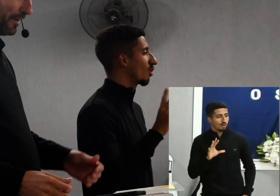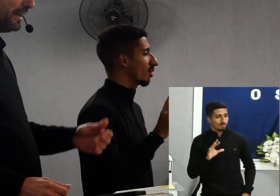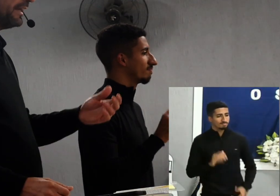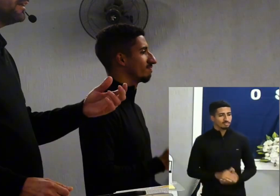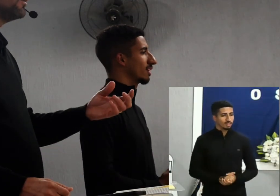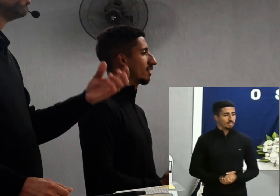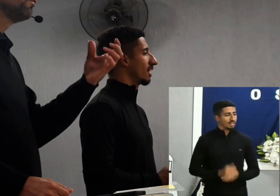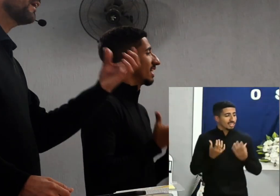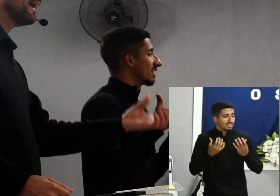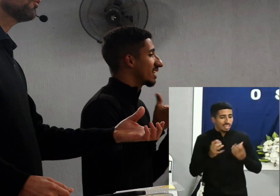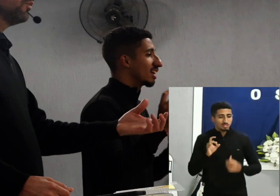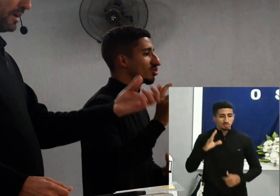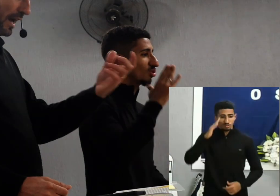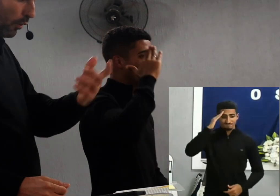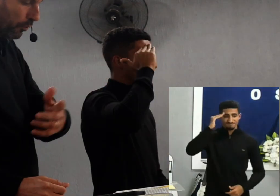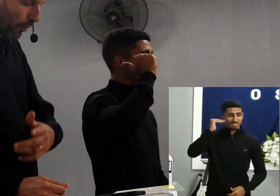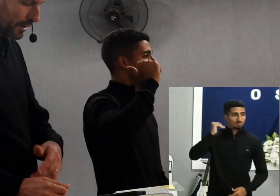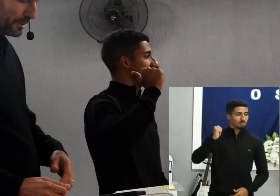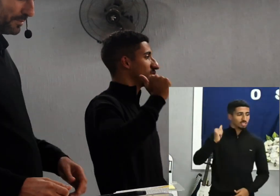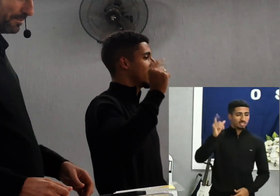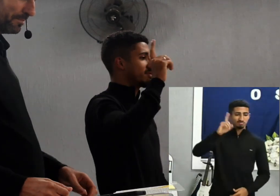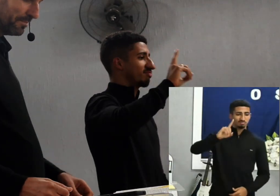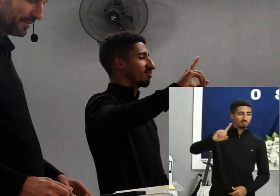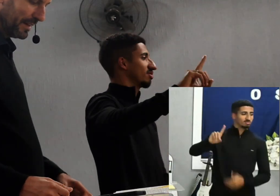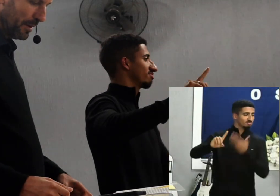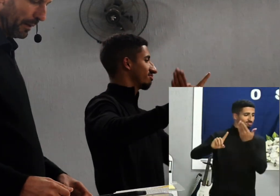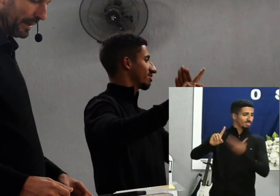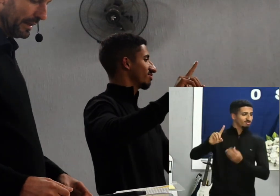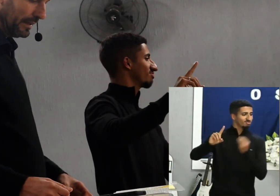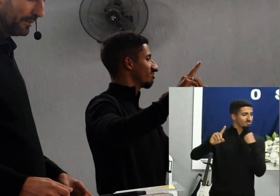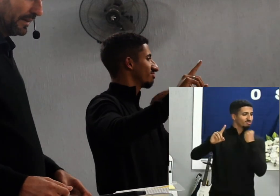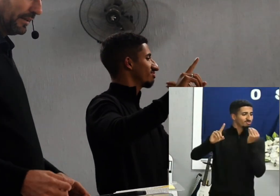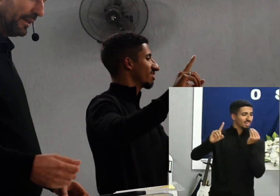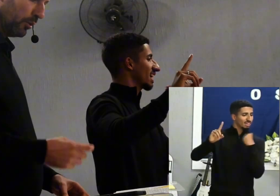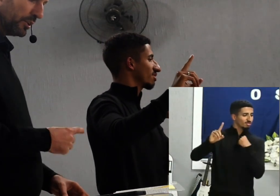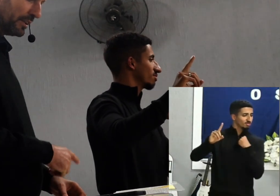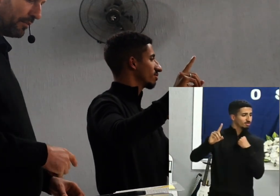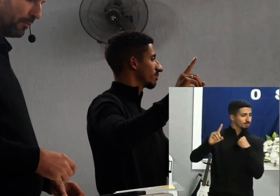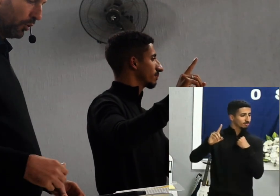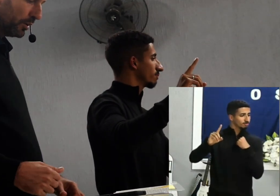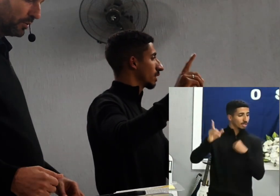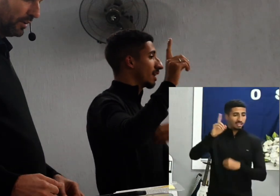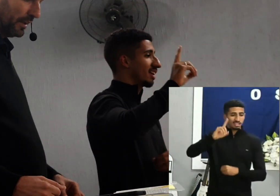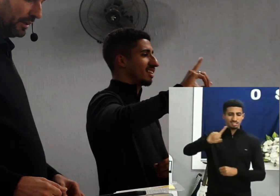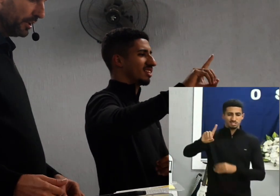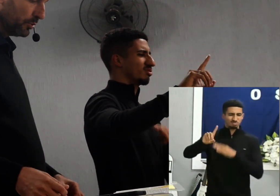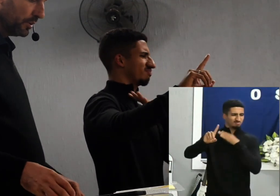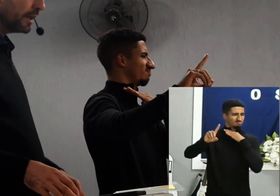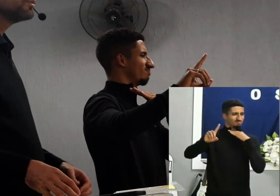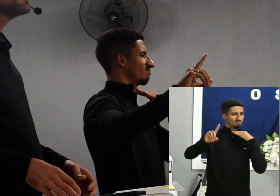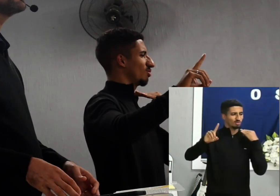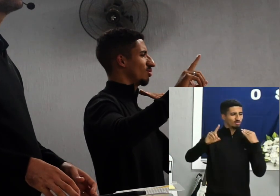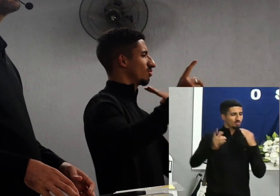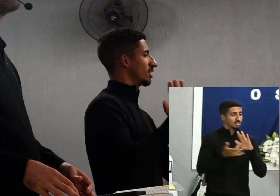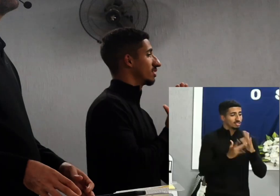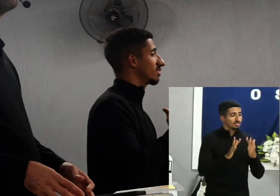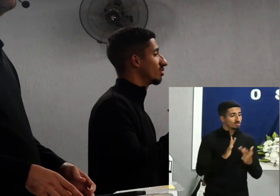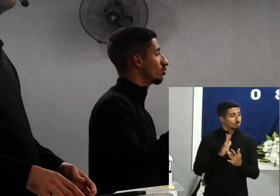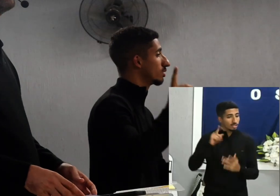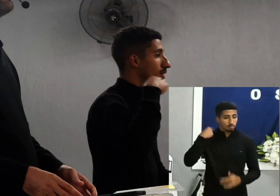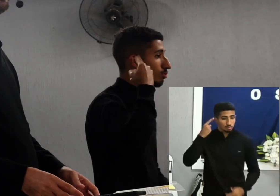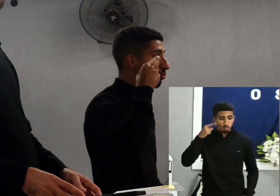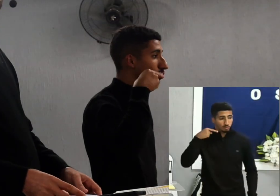de preferirem o fraco ao forte. Para ele, Deus estava morto e Jesus era um